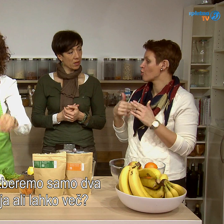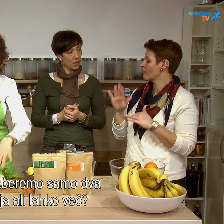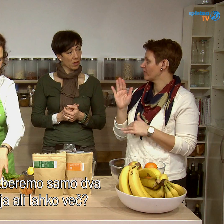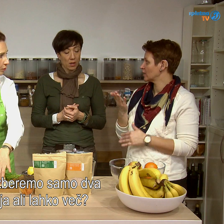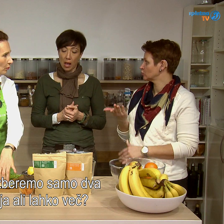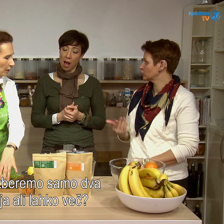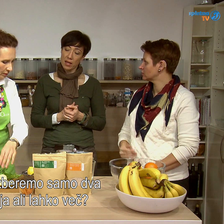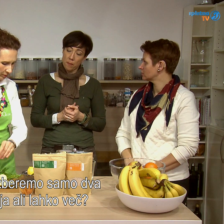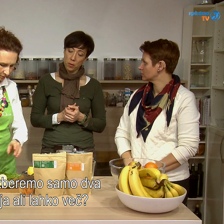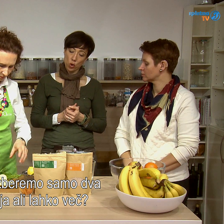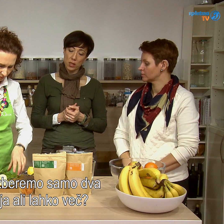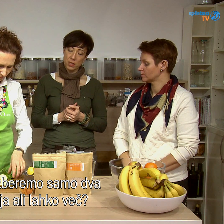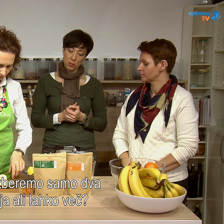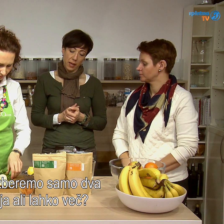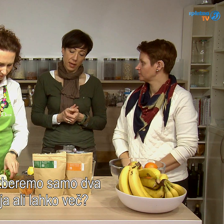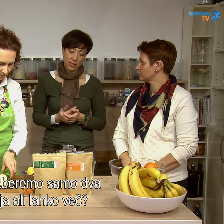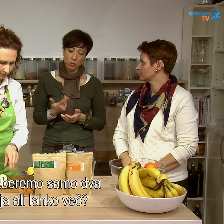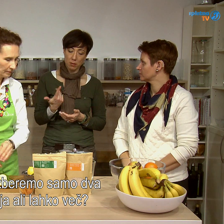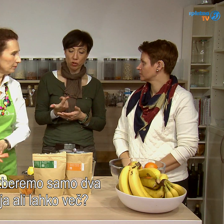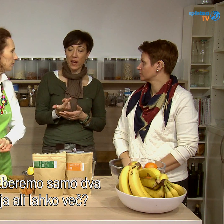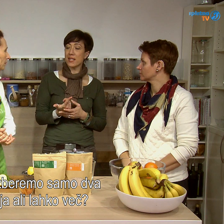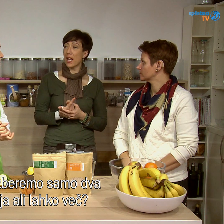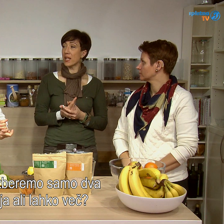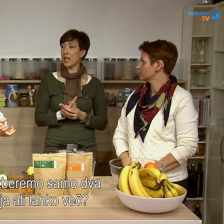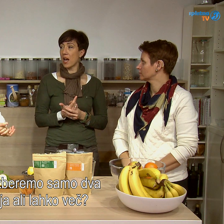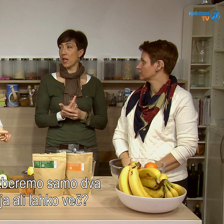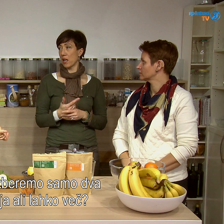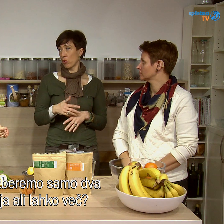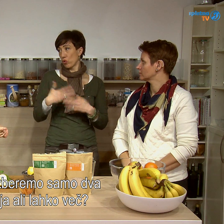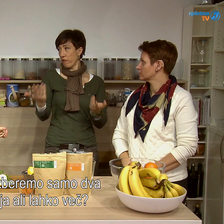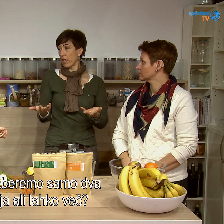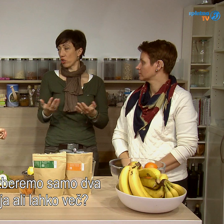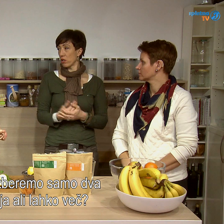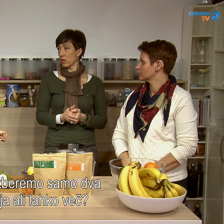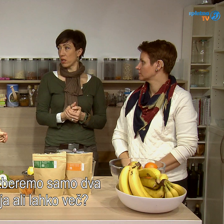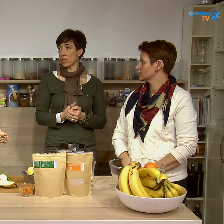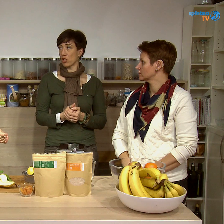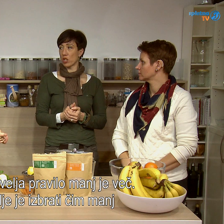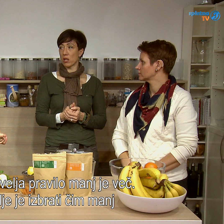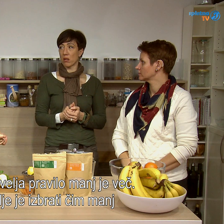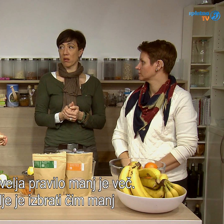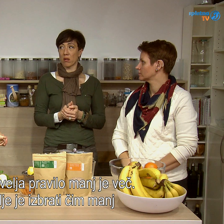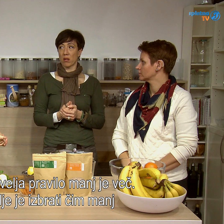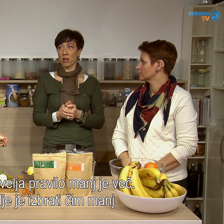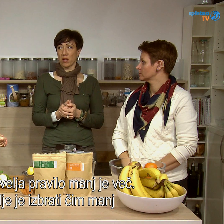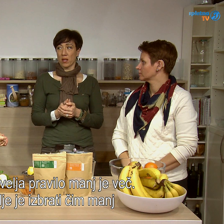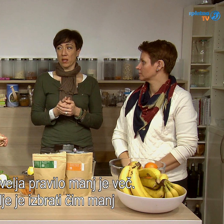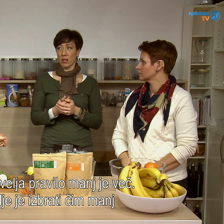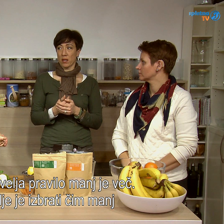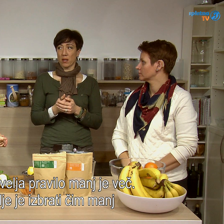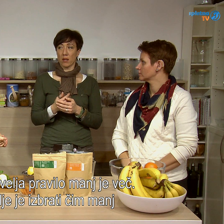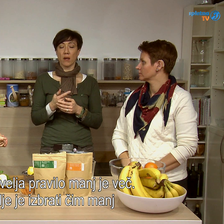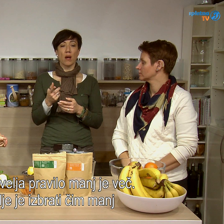Pol hruške bo v redu. Ali je prav, da se zbere recimo samo 2 sladja ali lahko tudi več? Pravzaprav